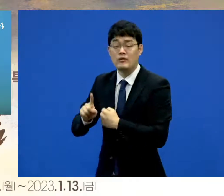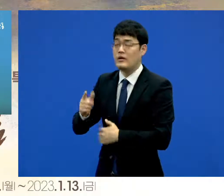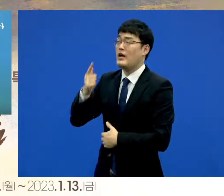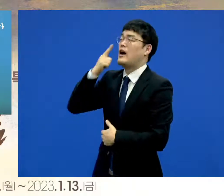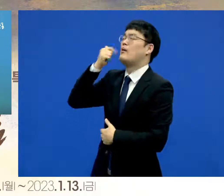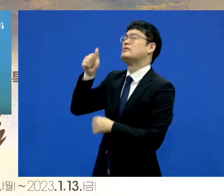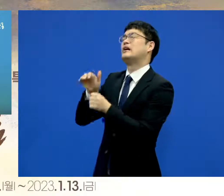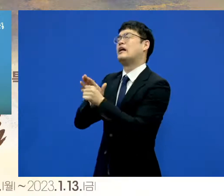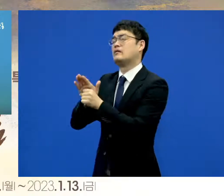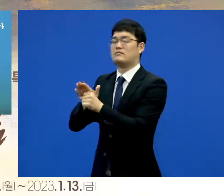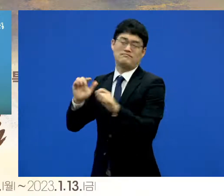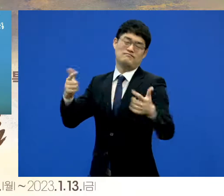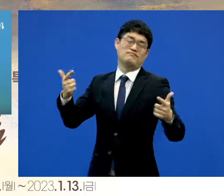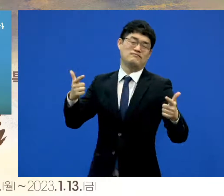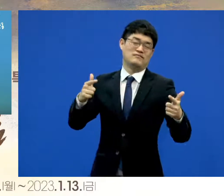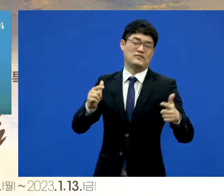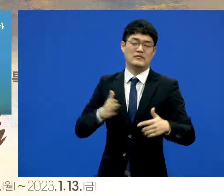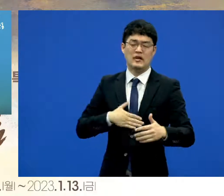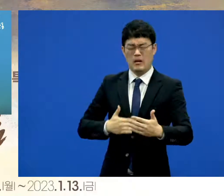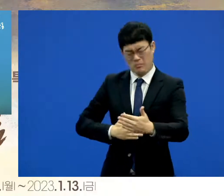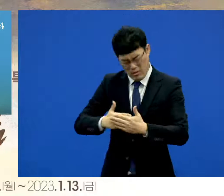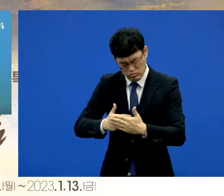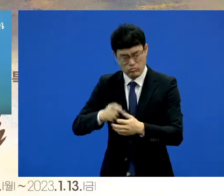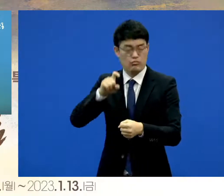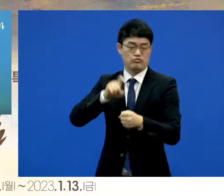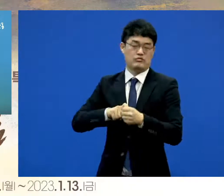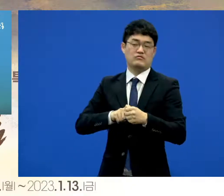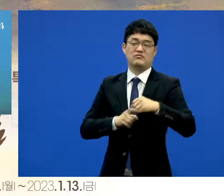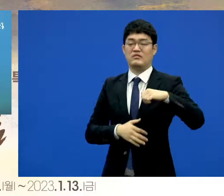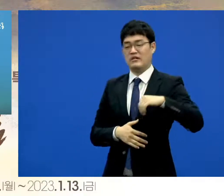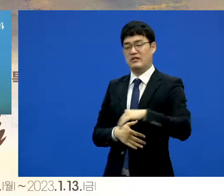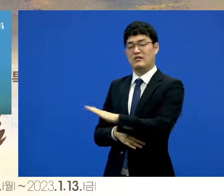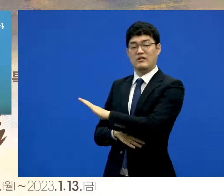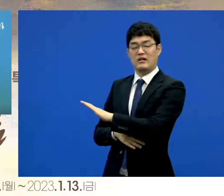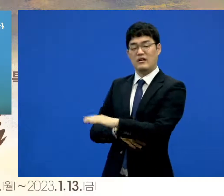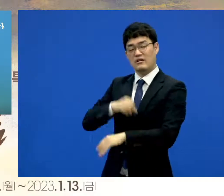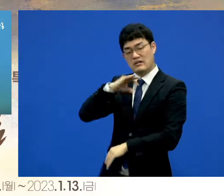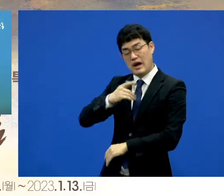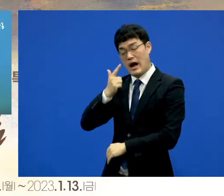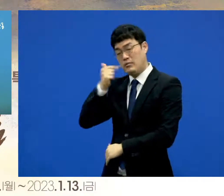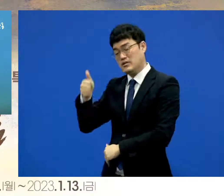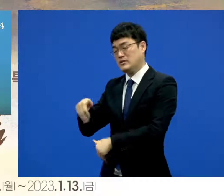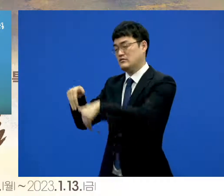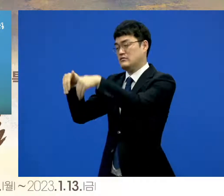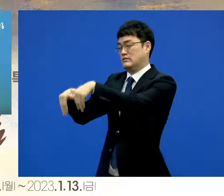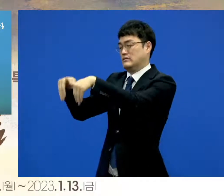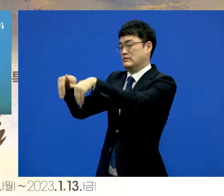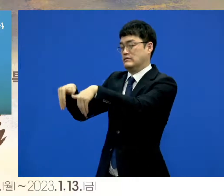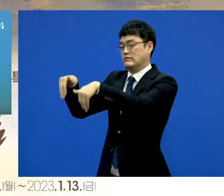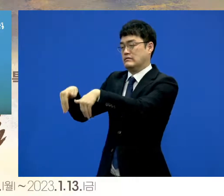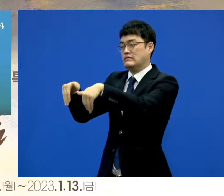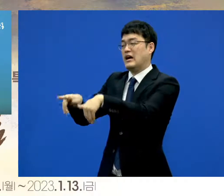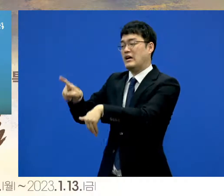그래서 아버지 집에 품꾼으로 하나만 있어도 좋겠다. 아버지 집에는 품꾼도 먹을 것이 많았다.